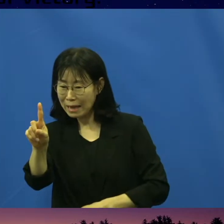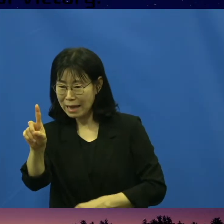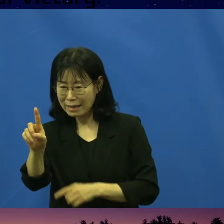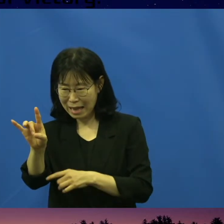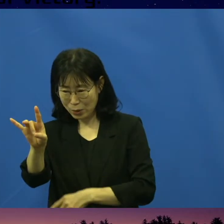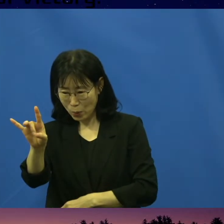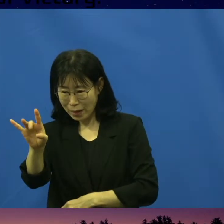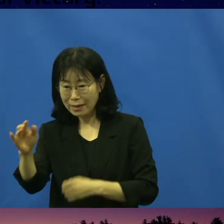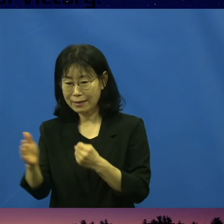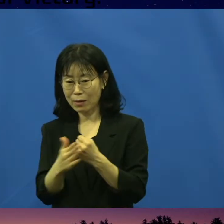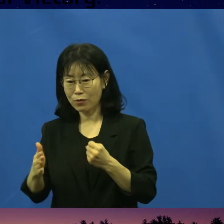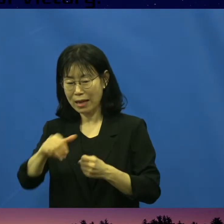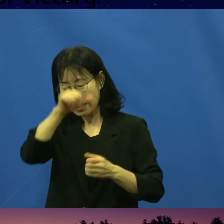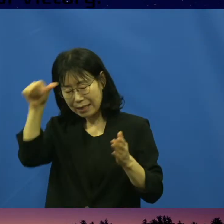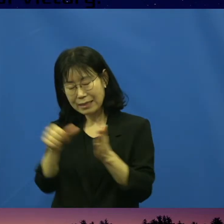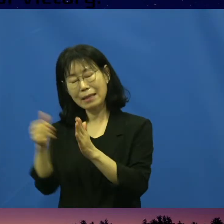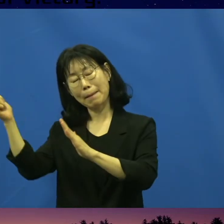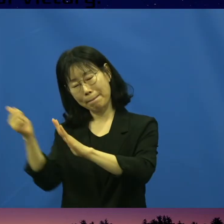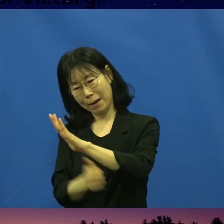여러분, 이게 우리 인생이에요.